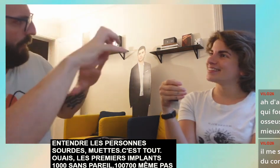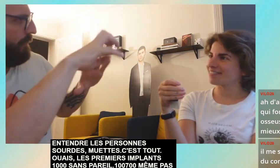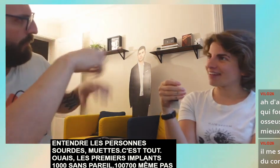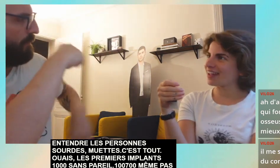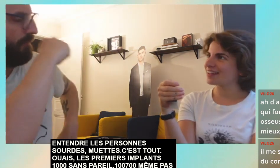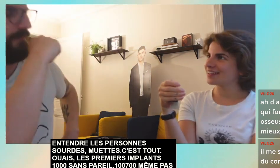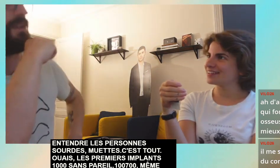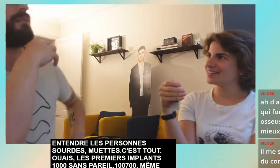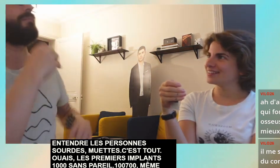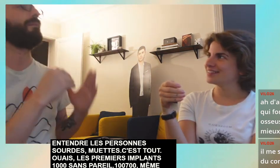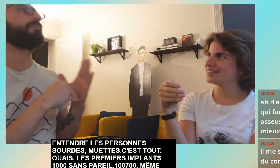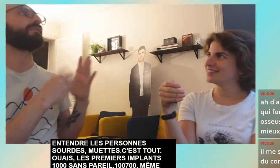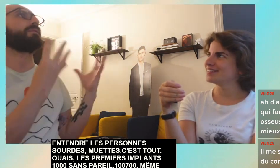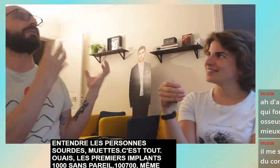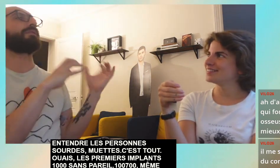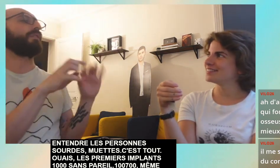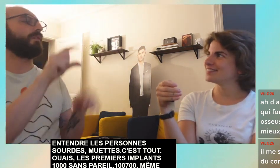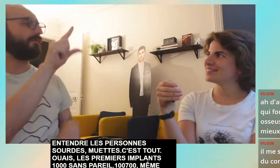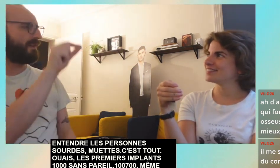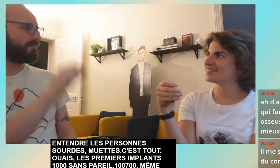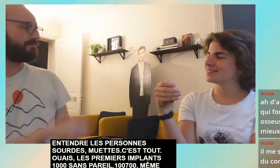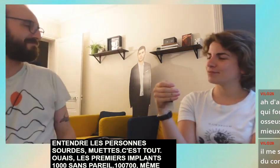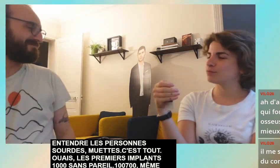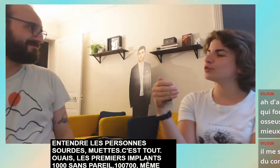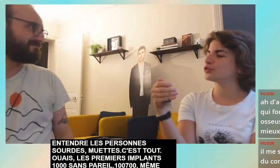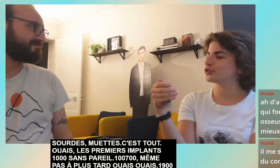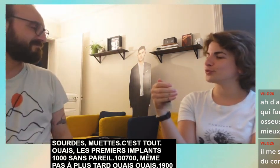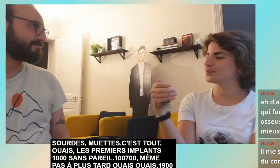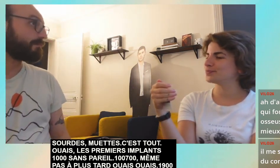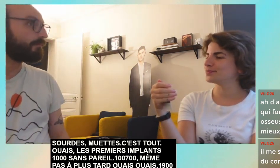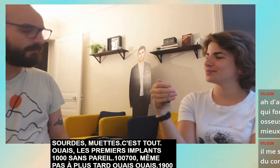Ouais. Ah, 1920. Plus.